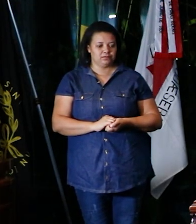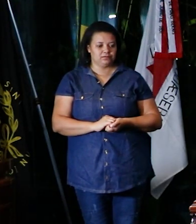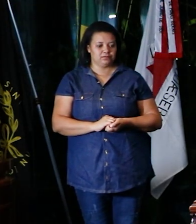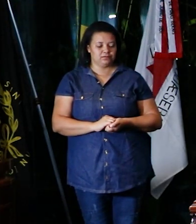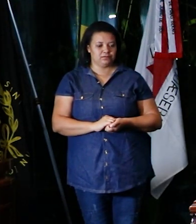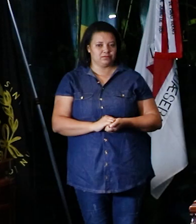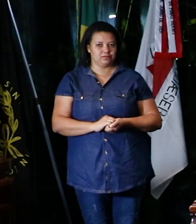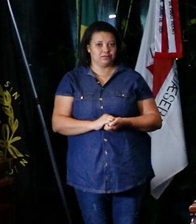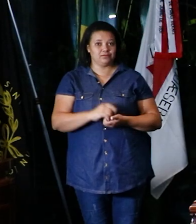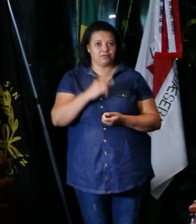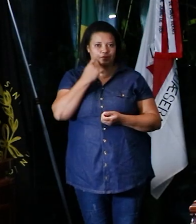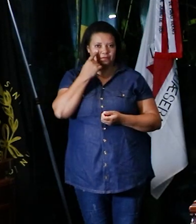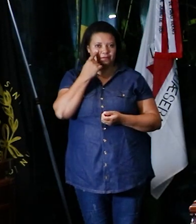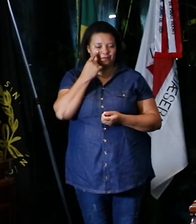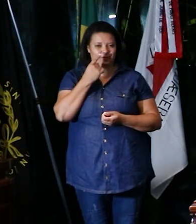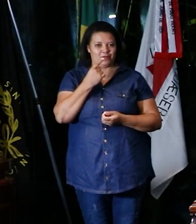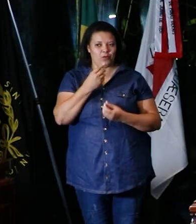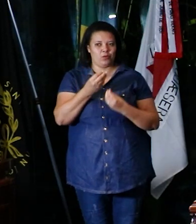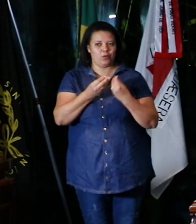Vamos ver o Drummond.